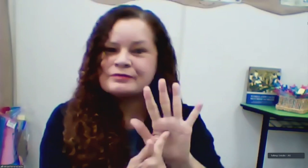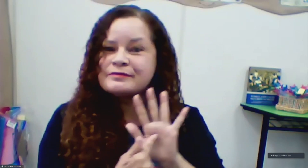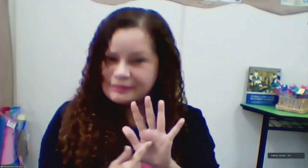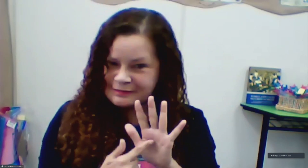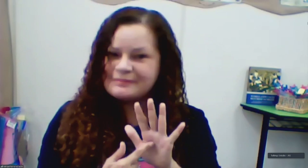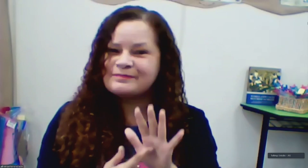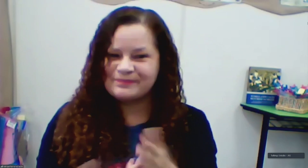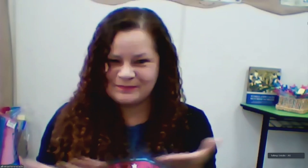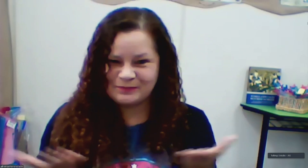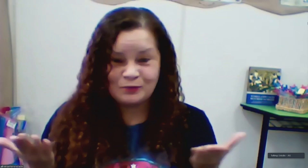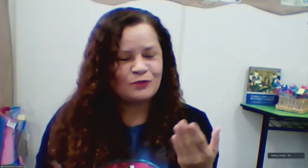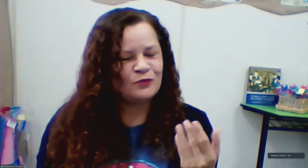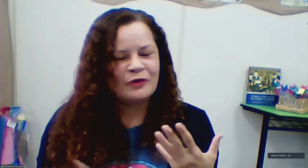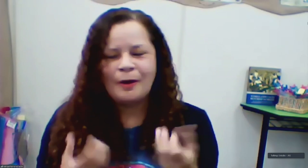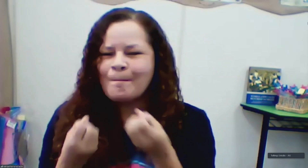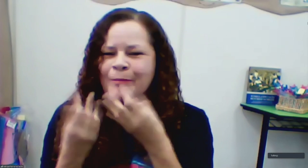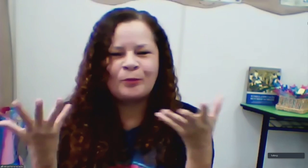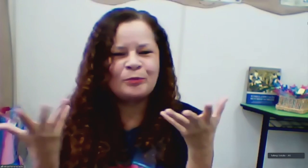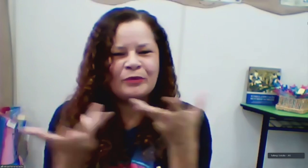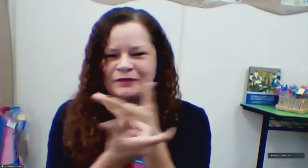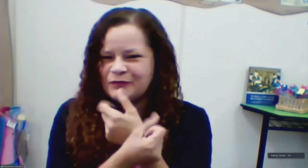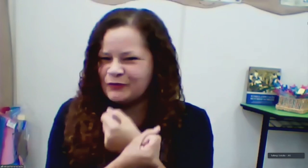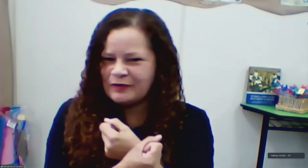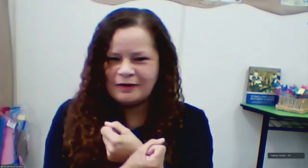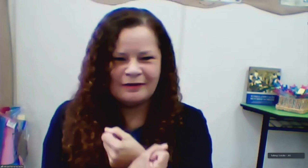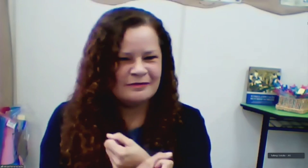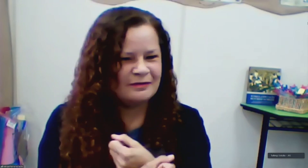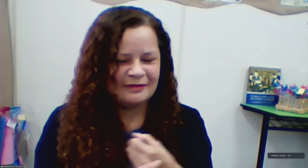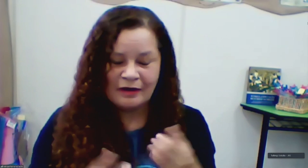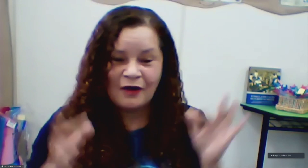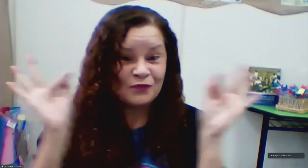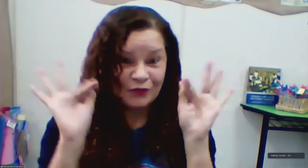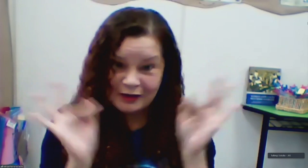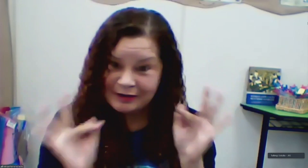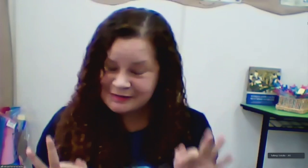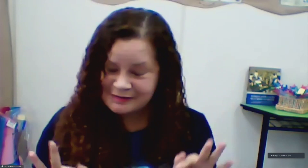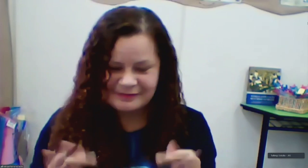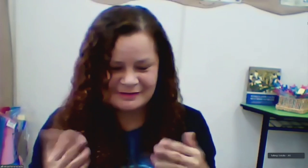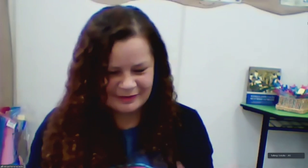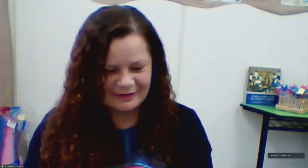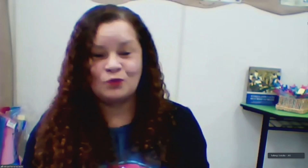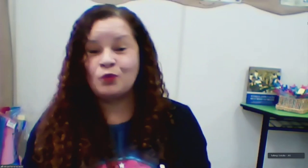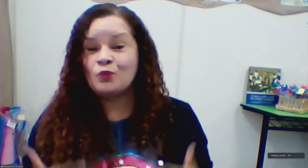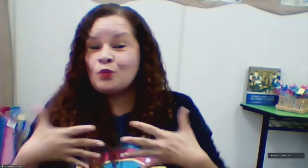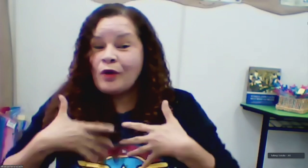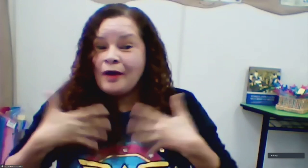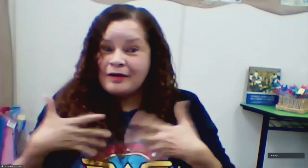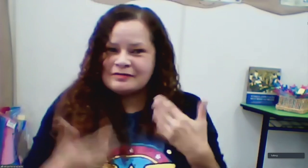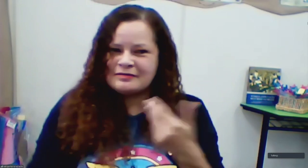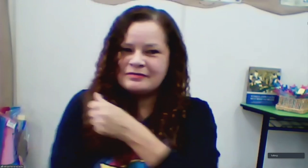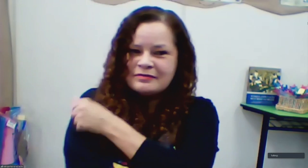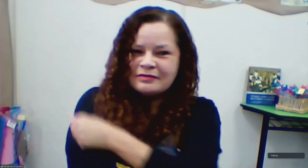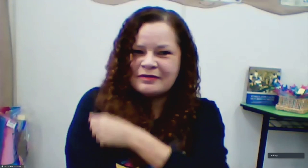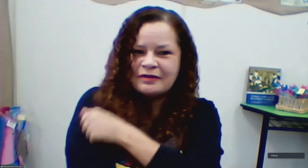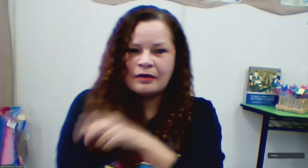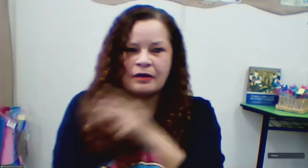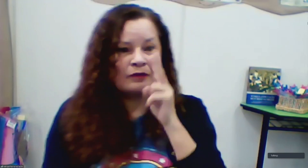da identidade da pessoa surda, a importância da língua de sinais. Isso é maravilhoso, isso é muito bom, eu fico